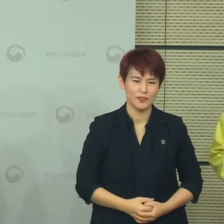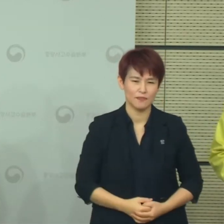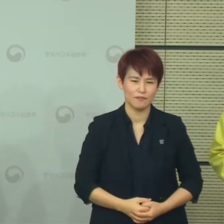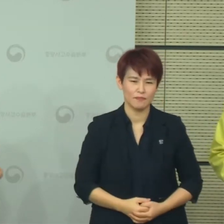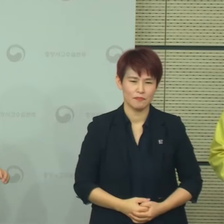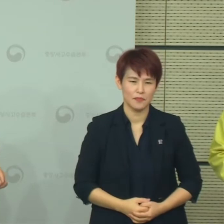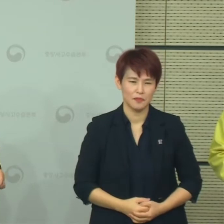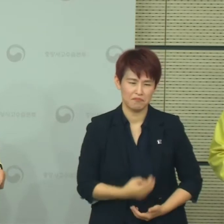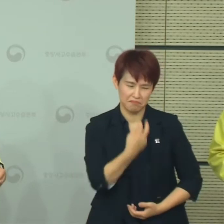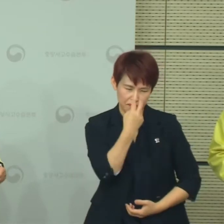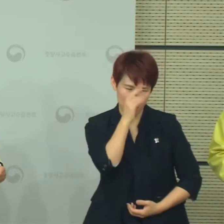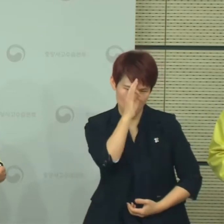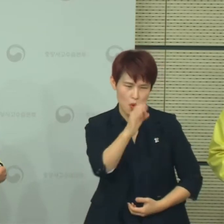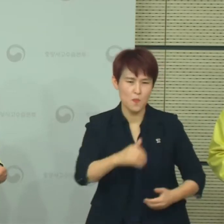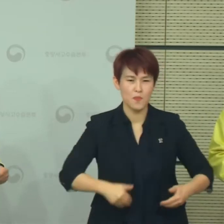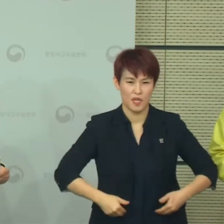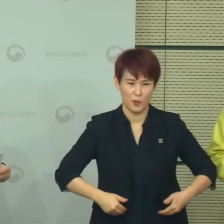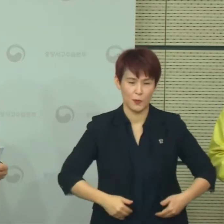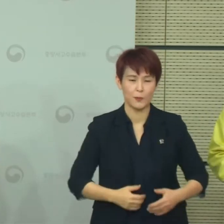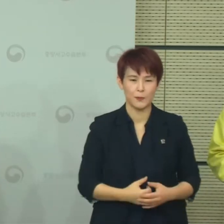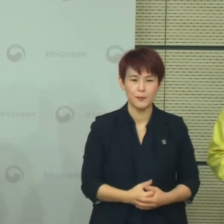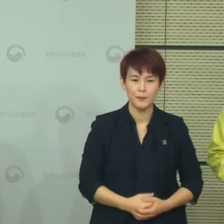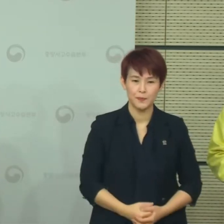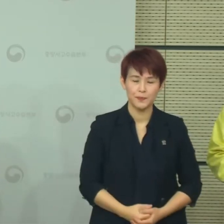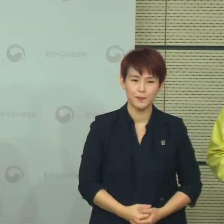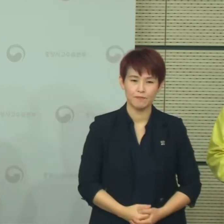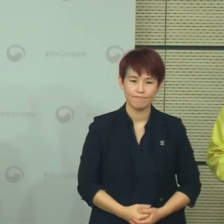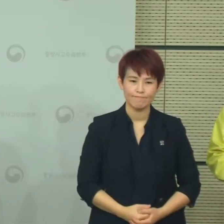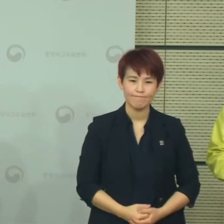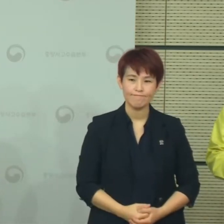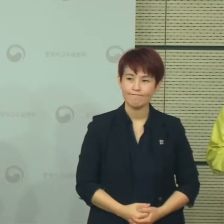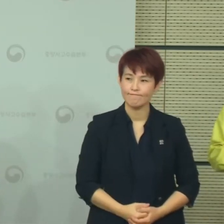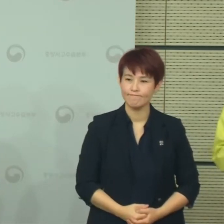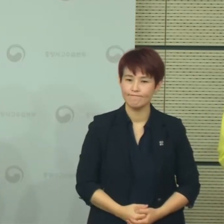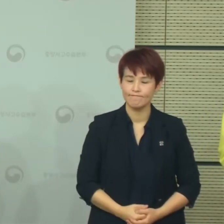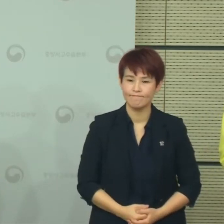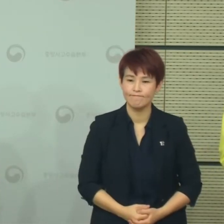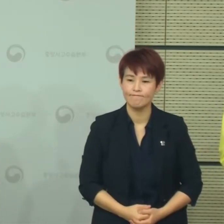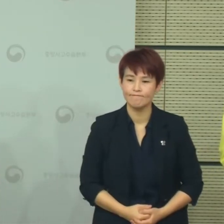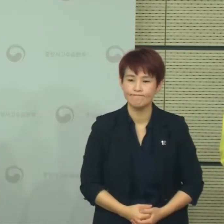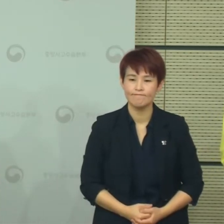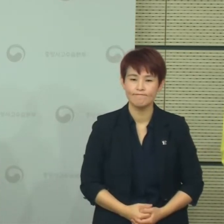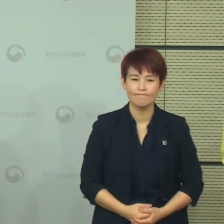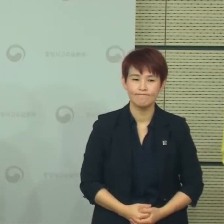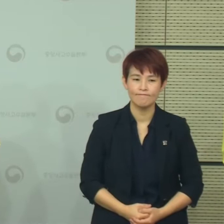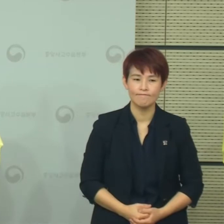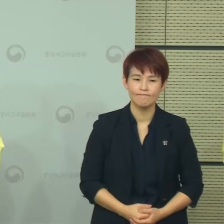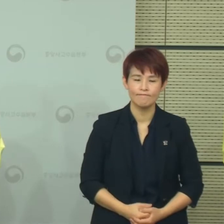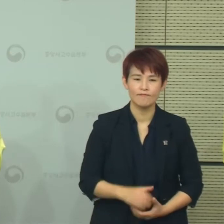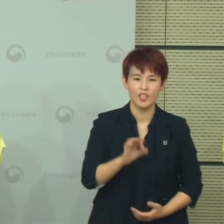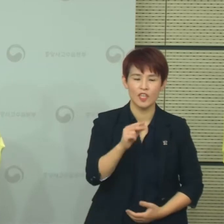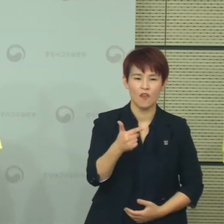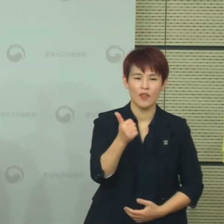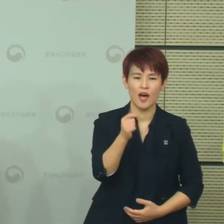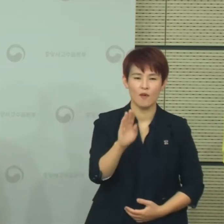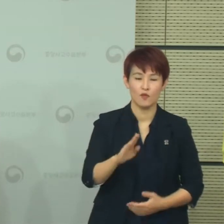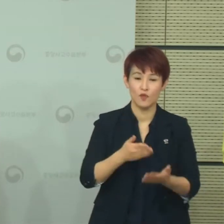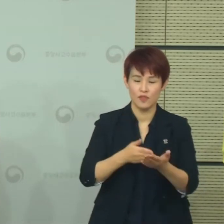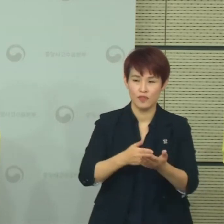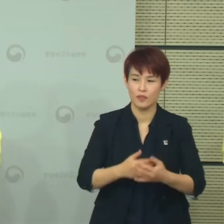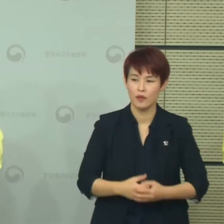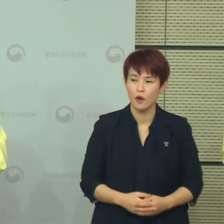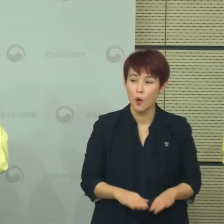관찰이 필요한 상황으로 이해하고 있습니다. 네, 연합뉴스 기자님. 네, 연합뉴스 신선미입니다.